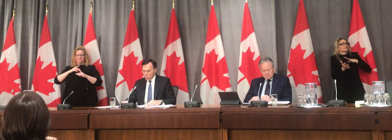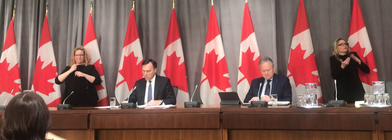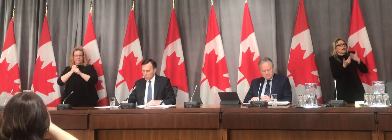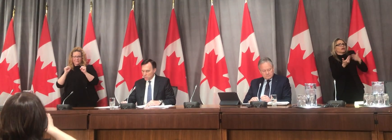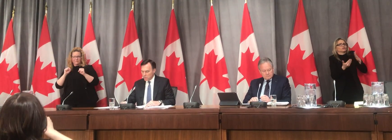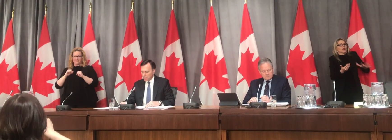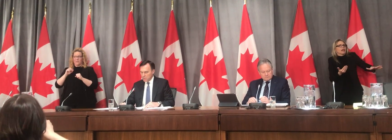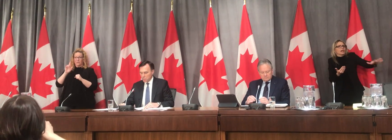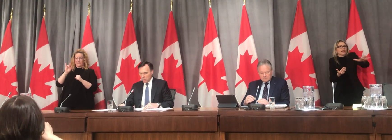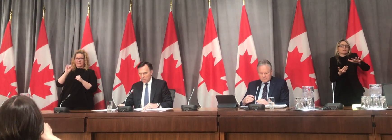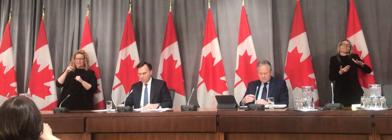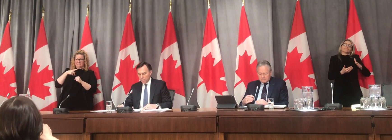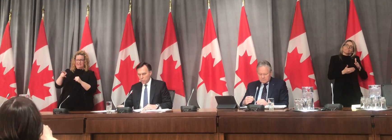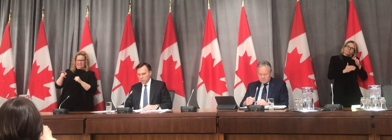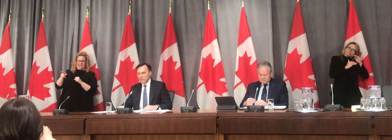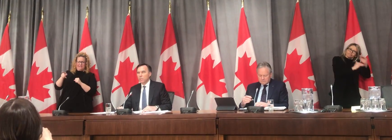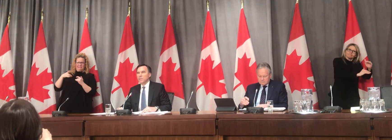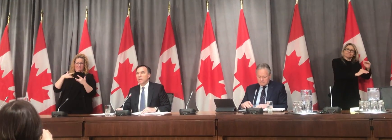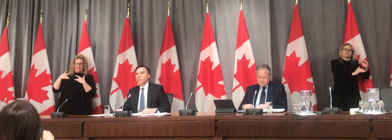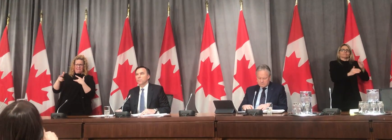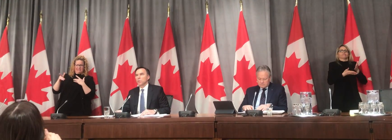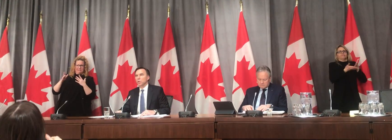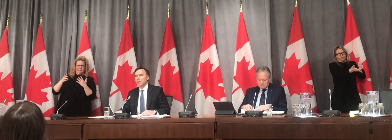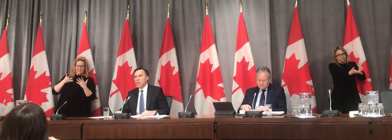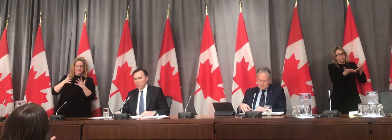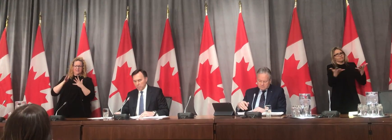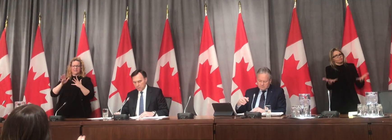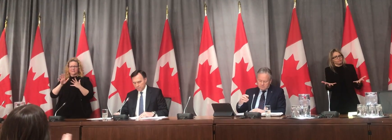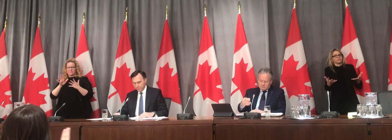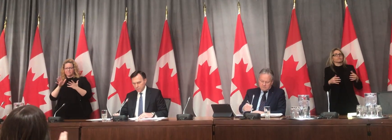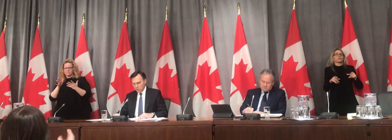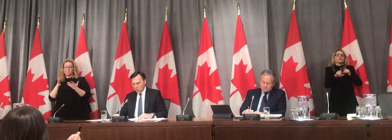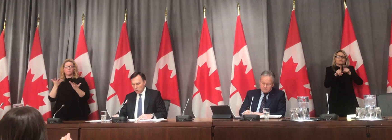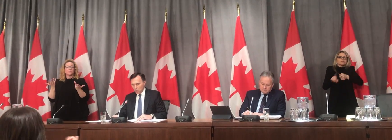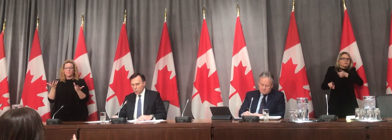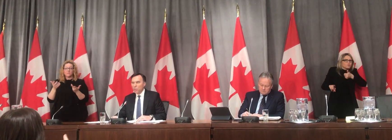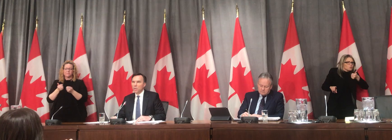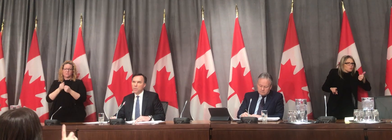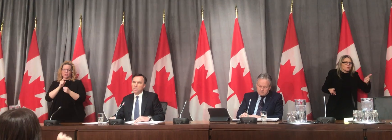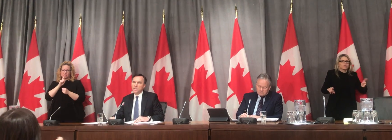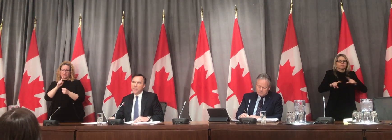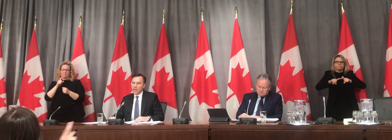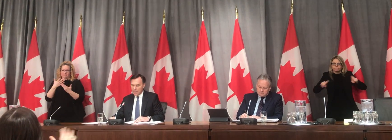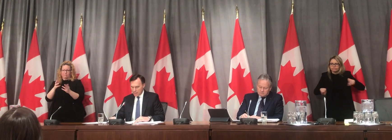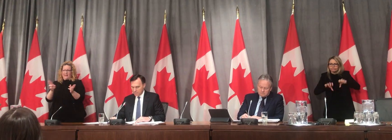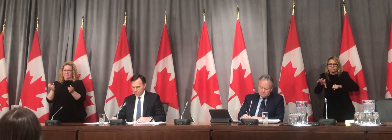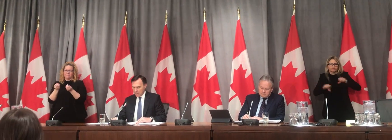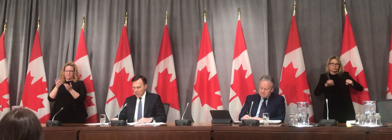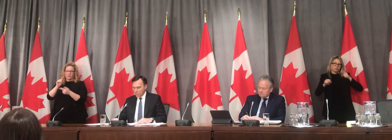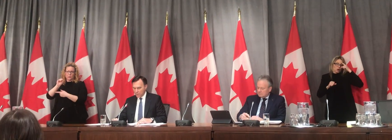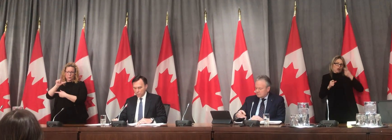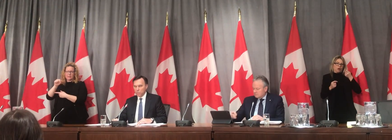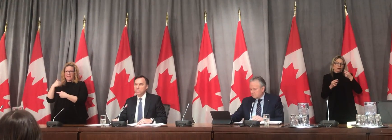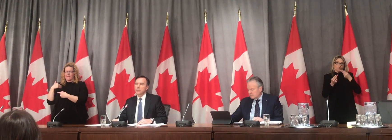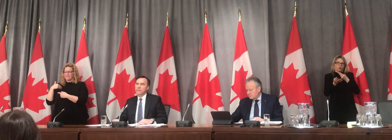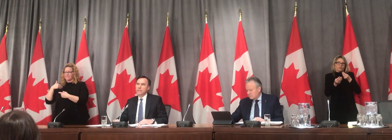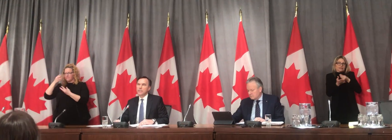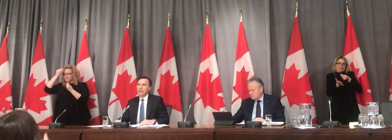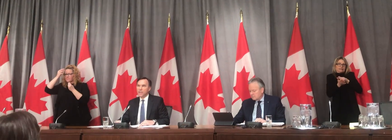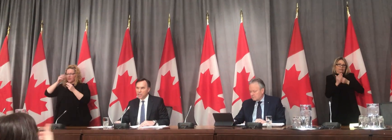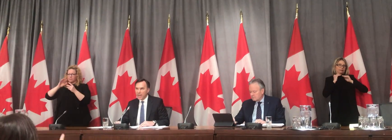utiliser tous les outils disponibles pour stabiliser notre économie. Le gouvernement sera là, avec